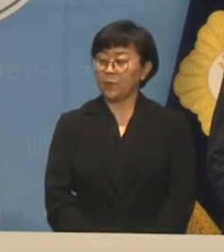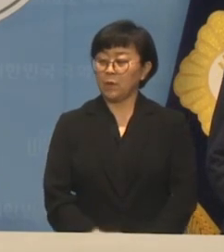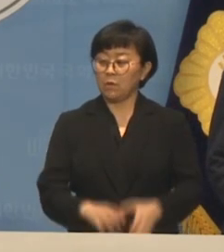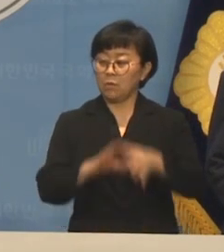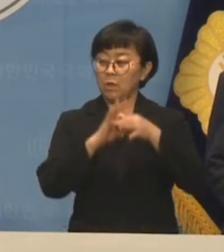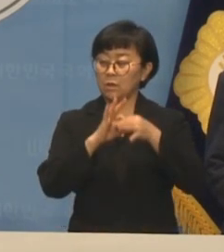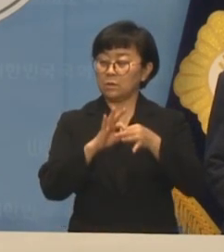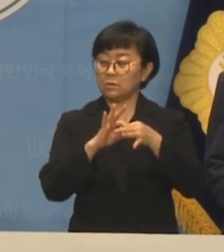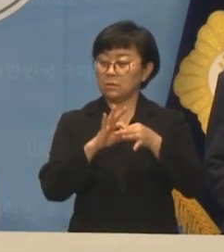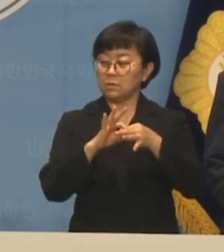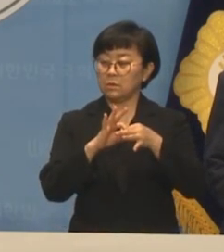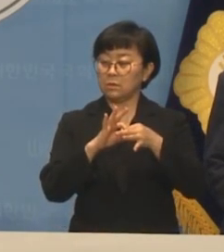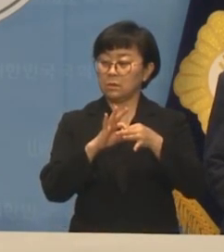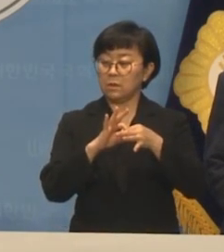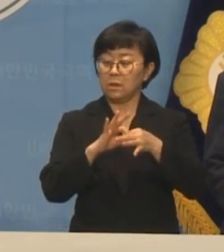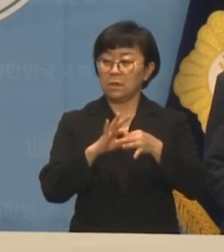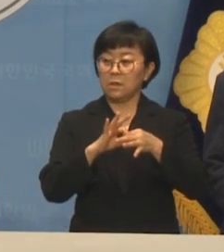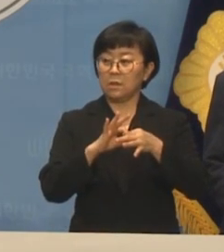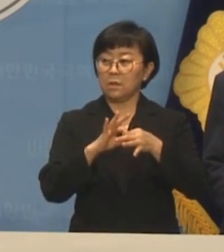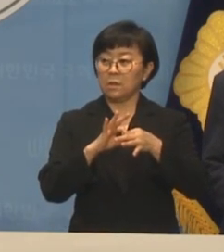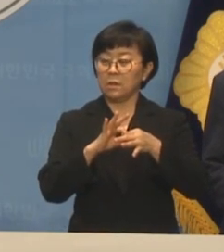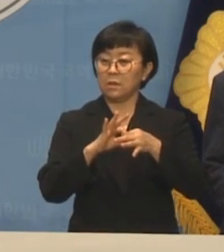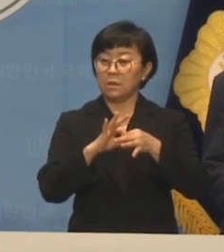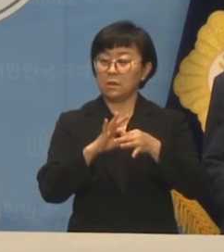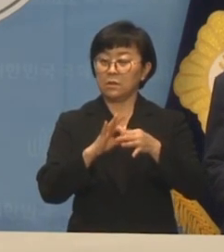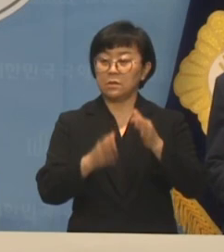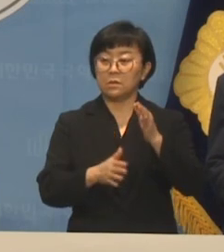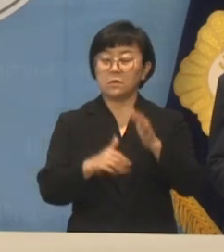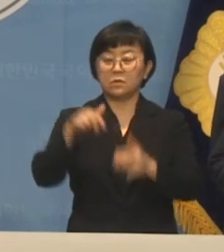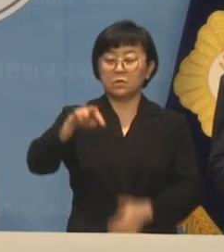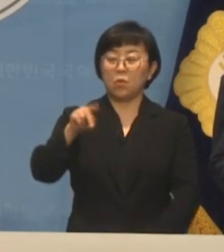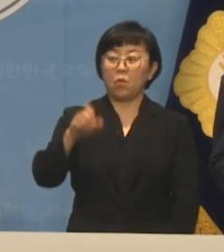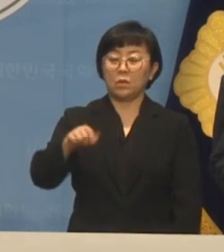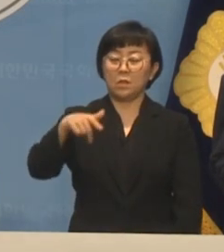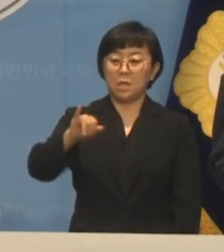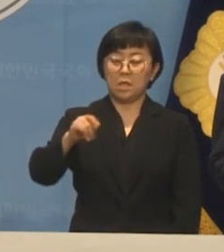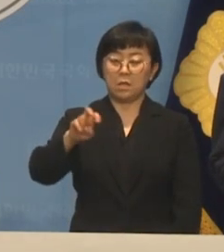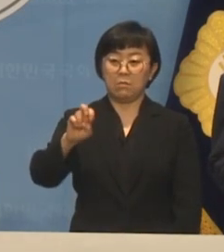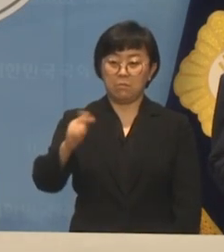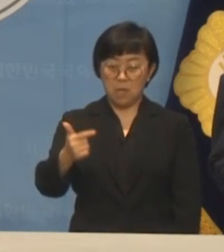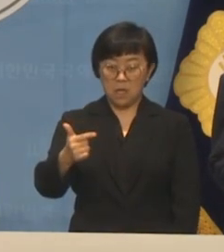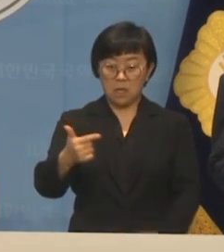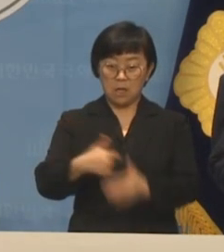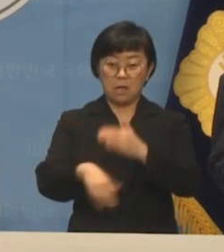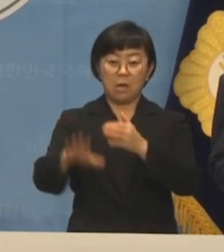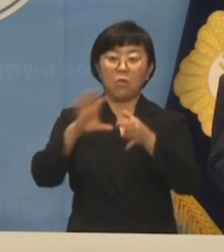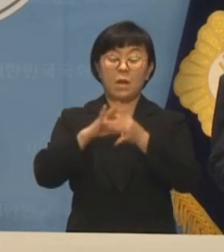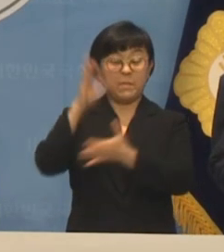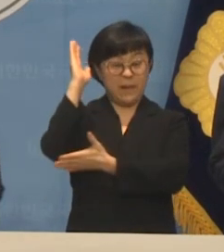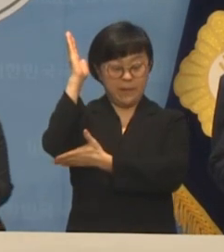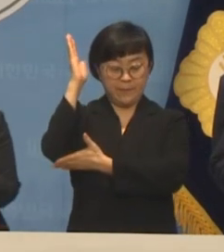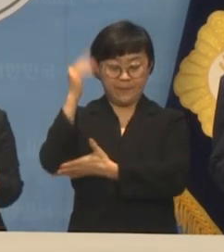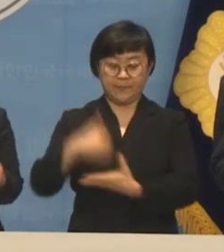관련돼서 규탄 발언을 경제정의실천 시민연합 송기민 보건의료위원장님께서 해주시겠습니다.